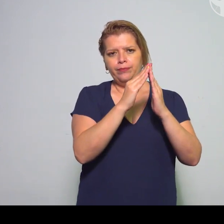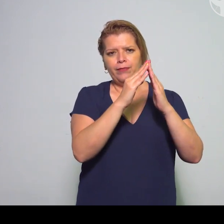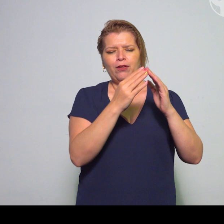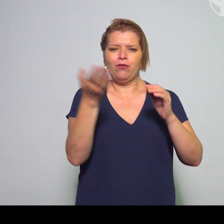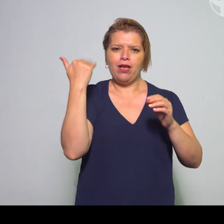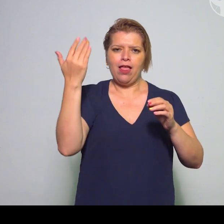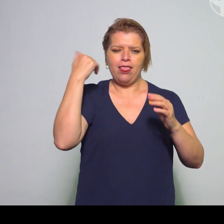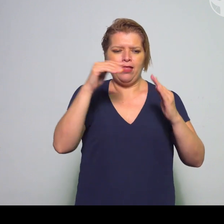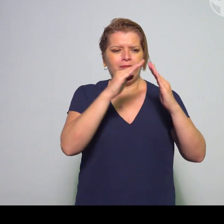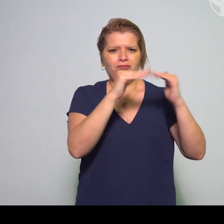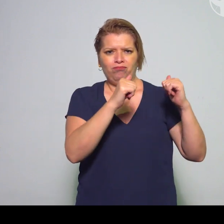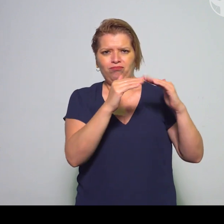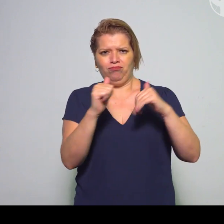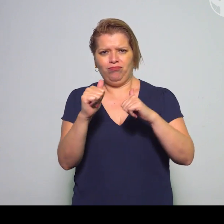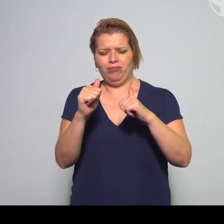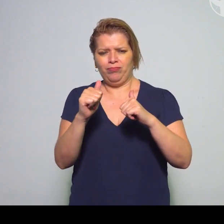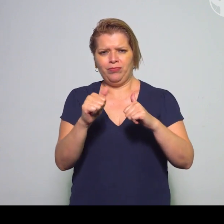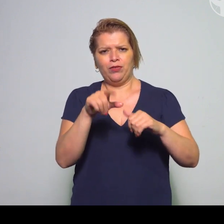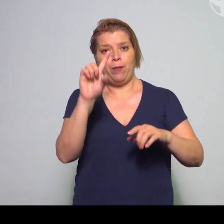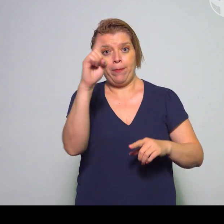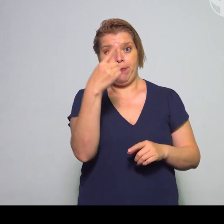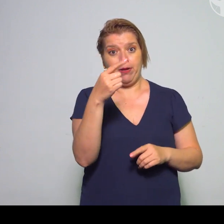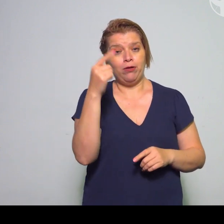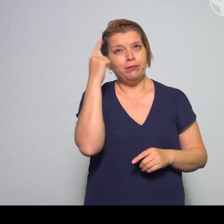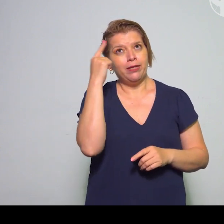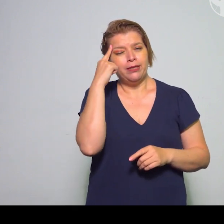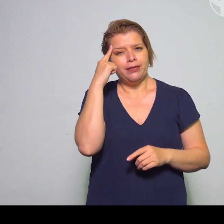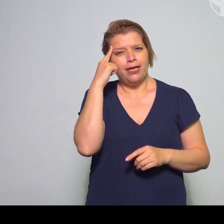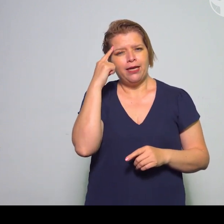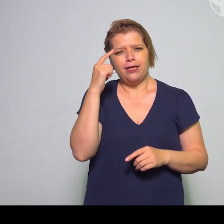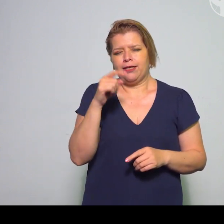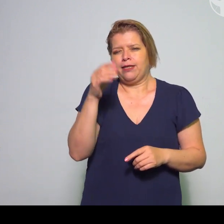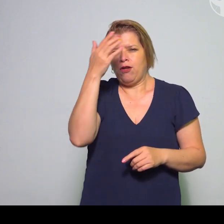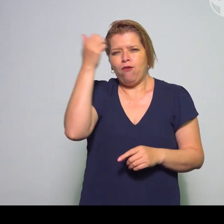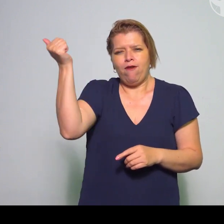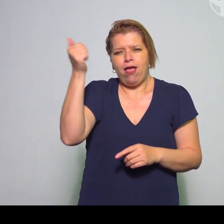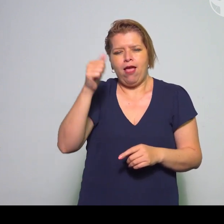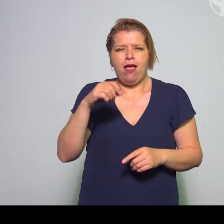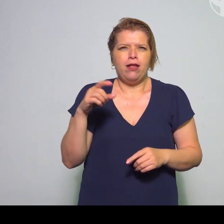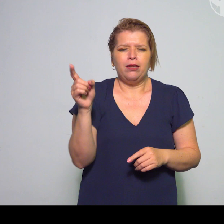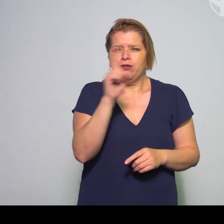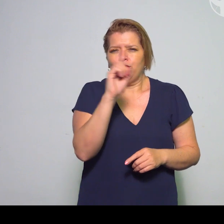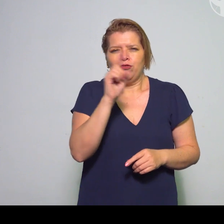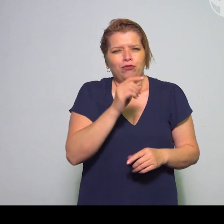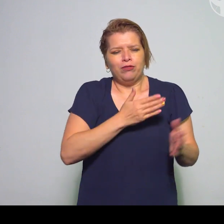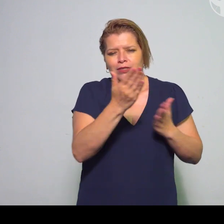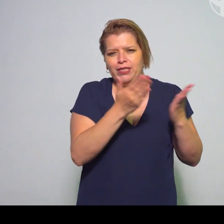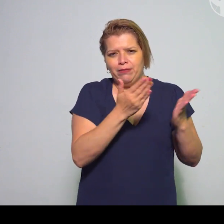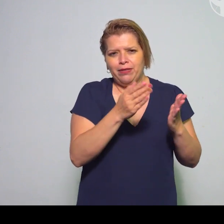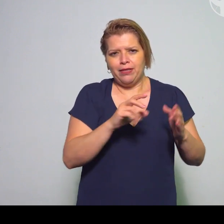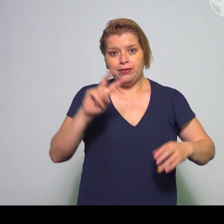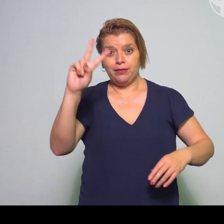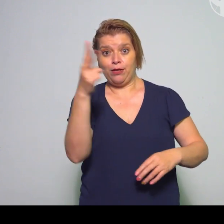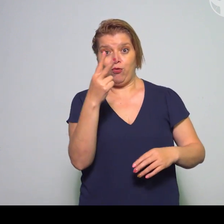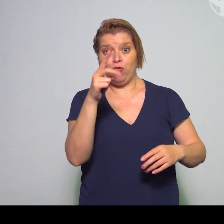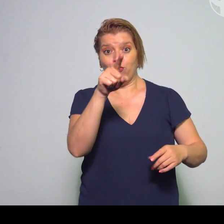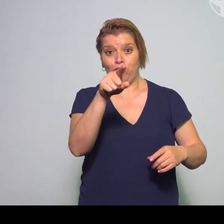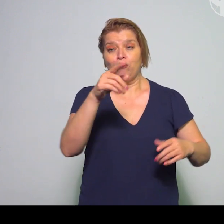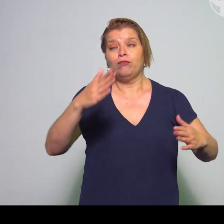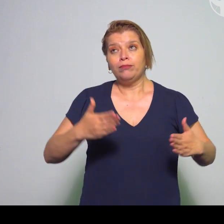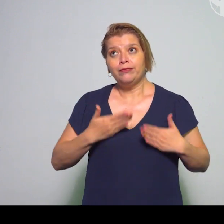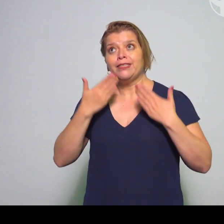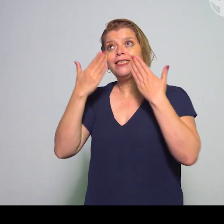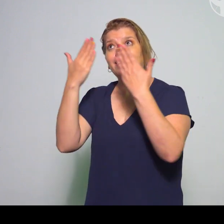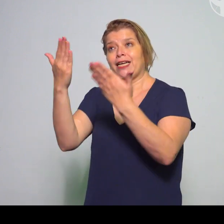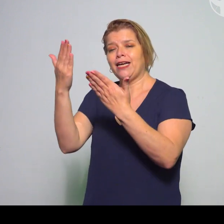primero era renunciar a esa etiqueta de que ya no sirve. El segundo es entregar por medio de la oración y la oración,